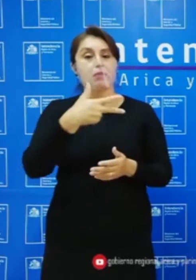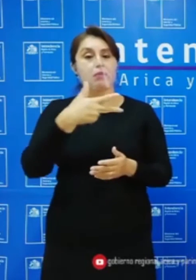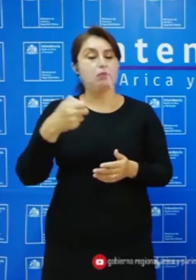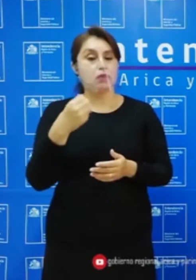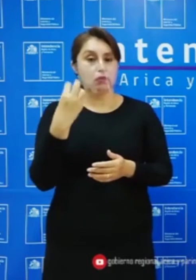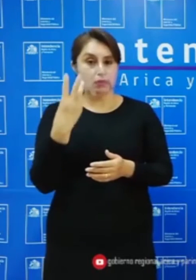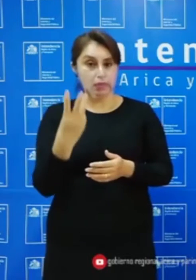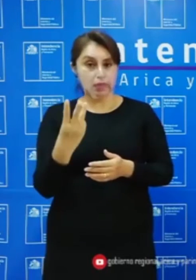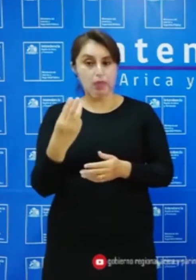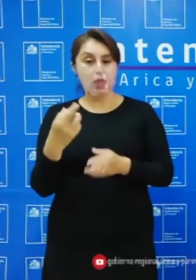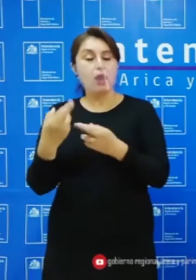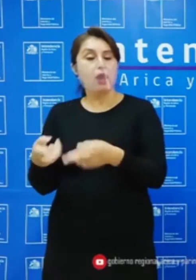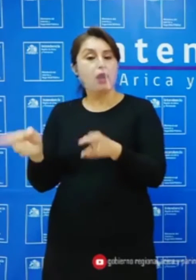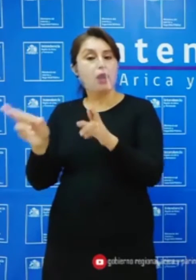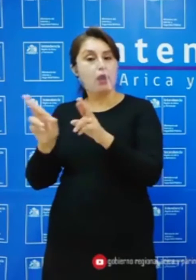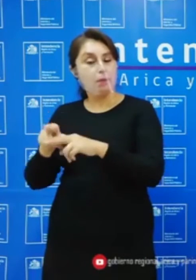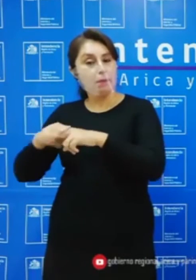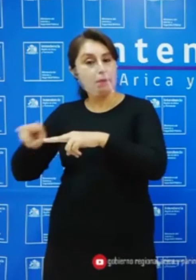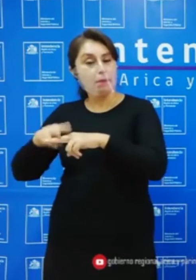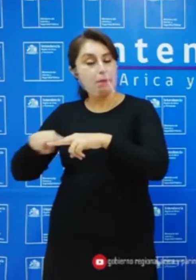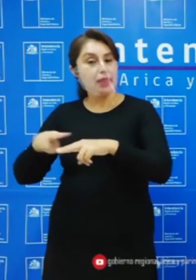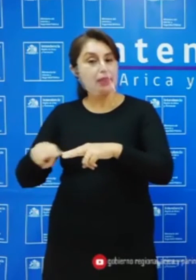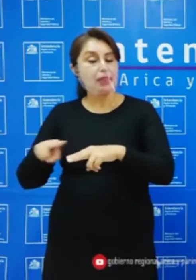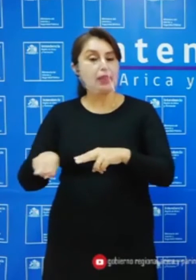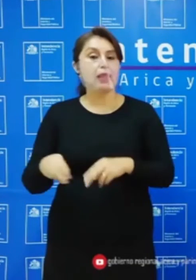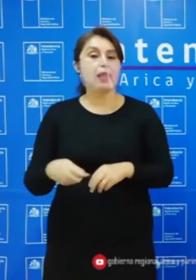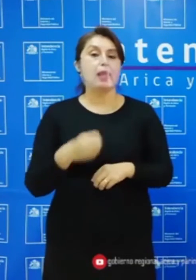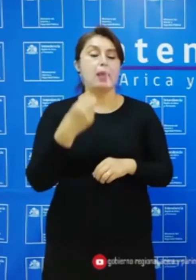20.803 y exámenes realizados